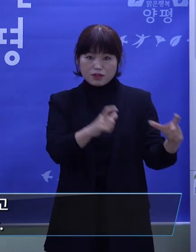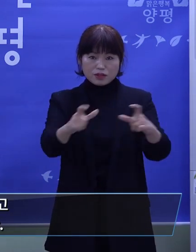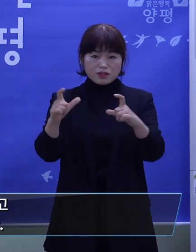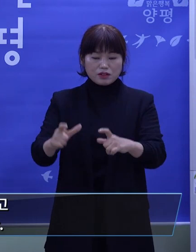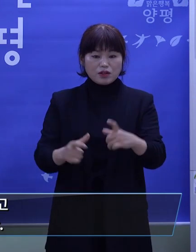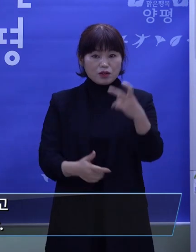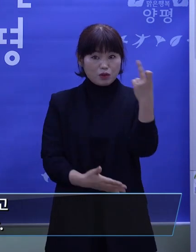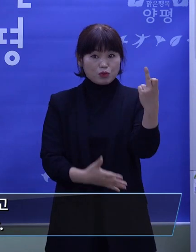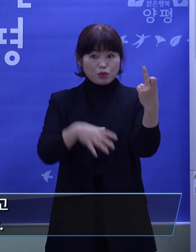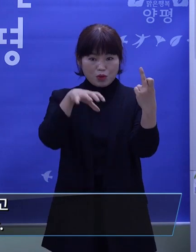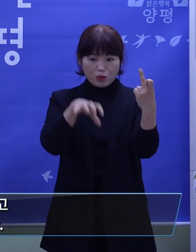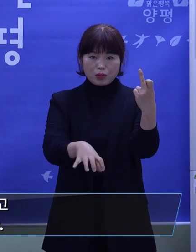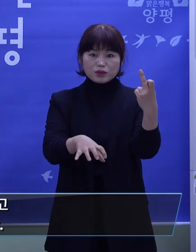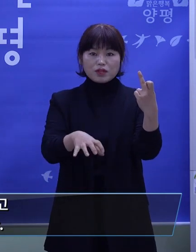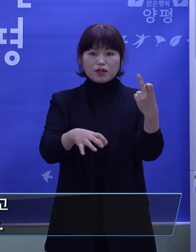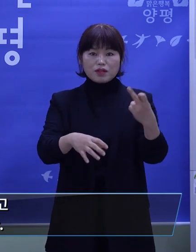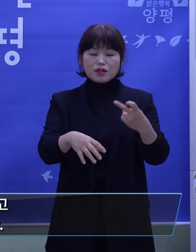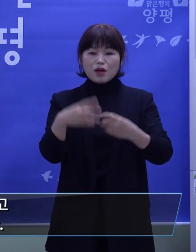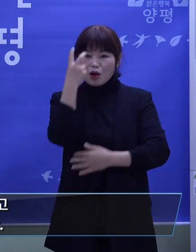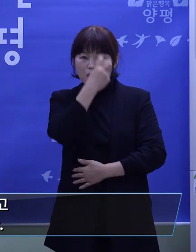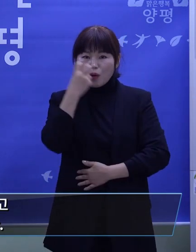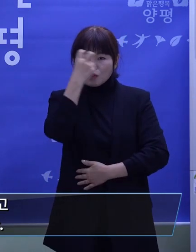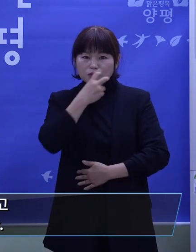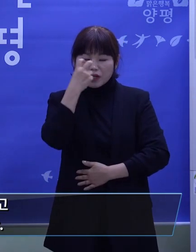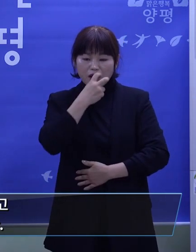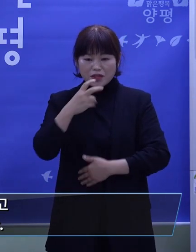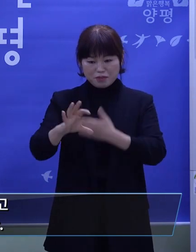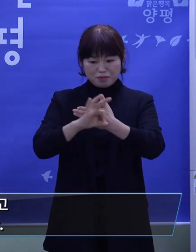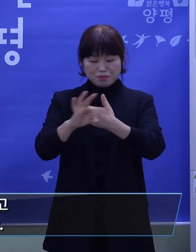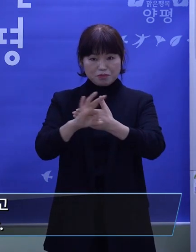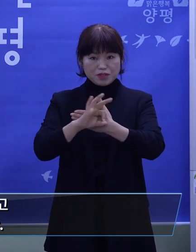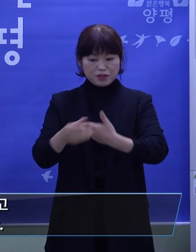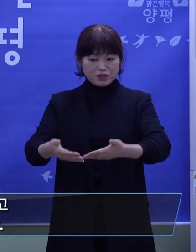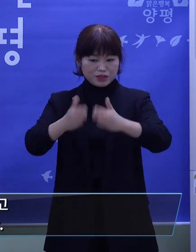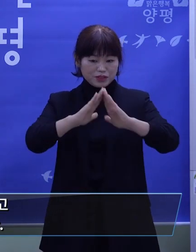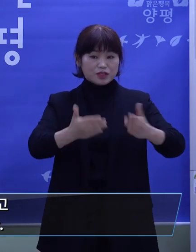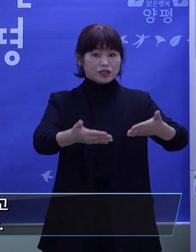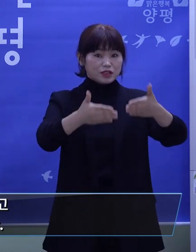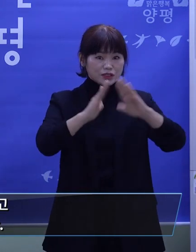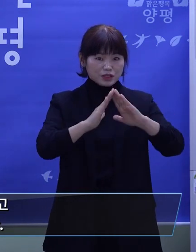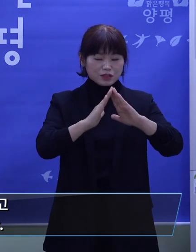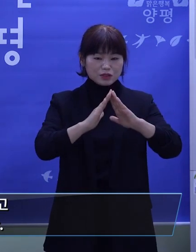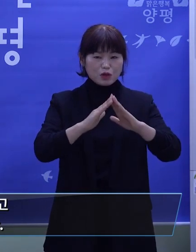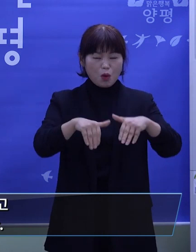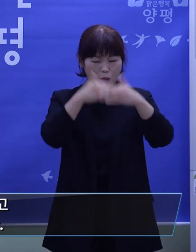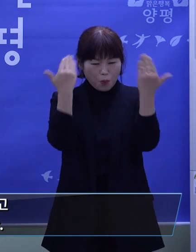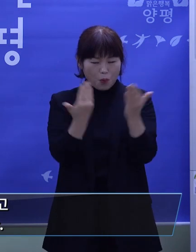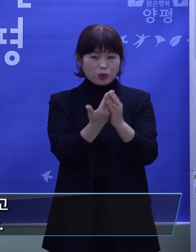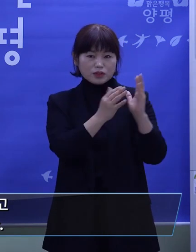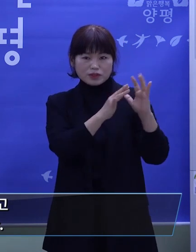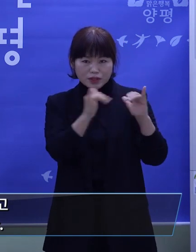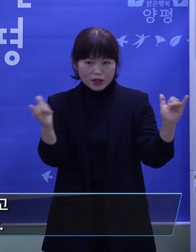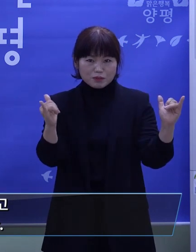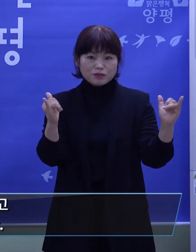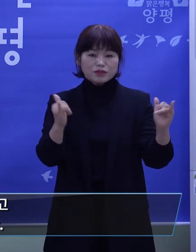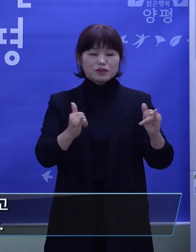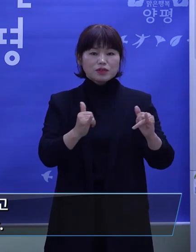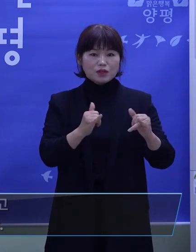검사소를 설치하고 전 국민을 대상으로 코로나19 검사를 시행하고